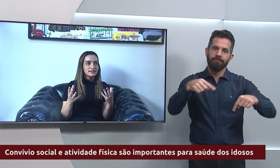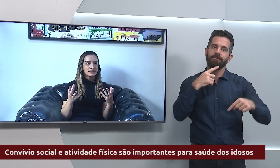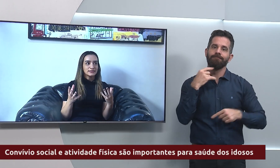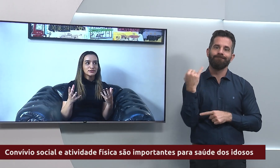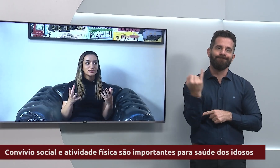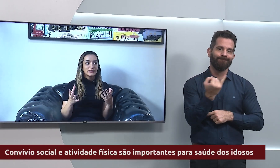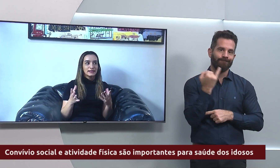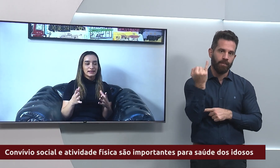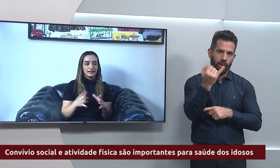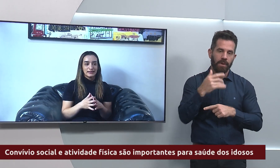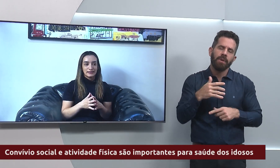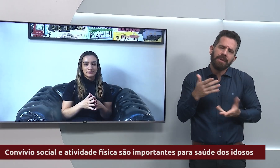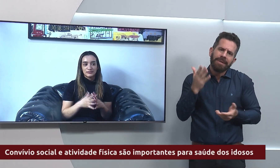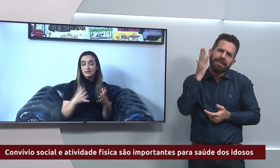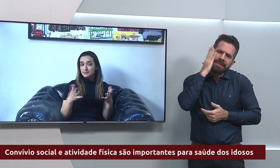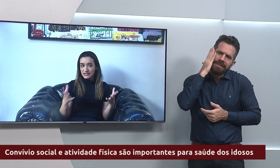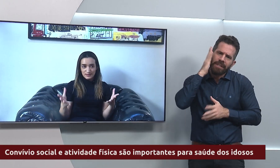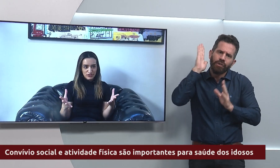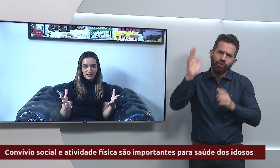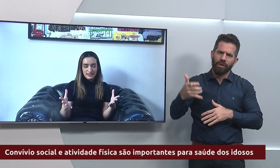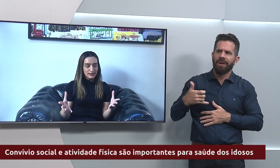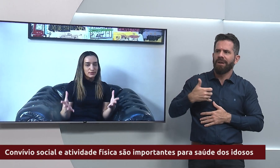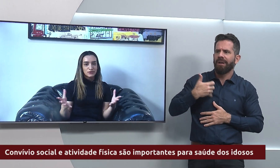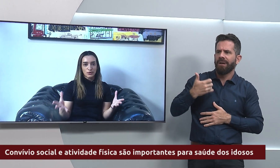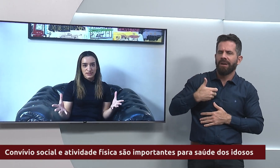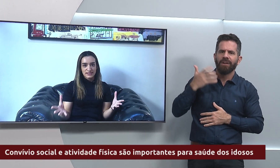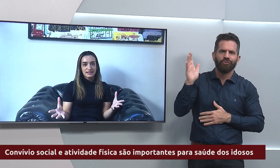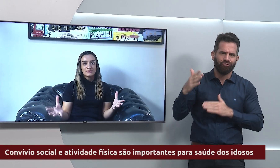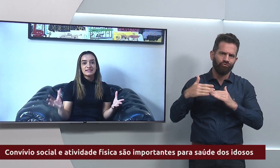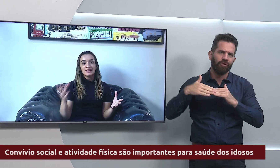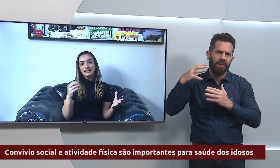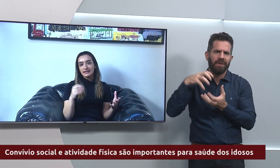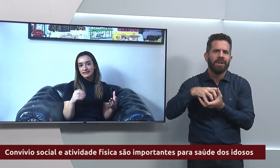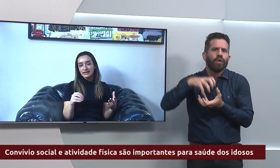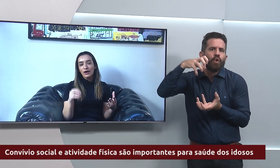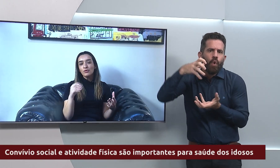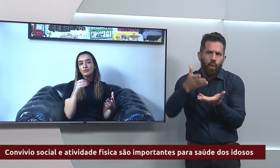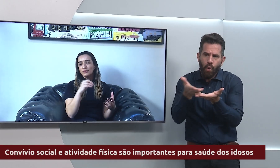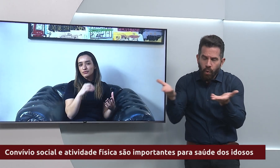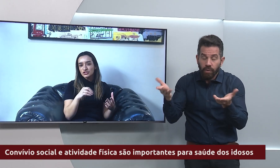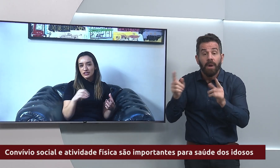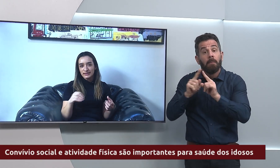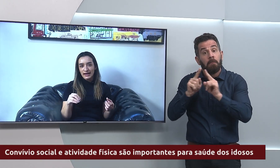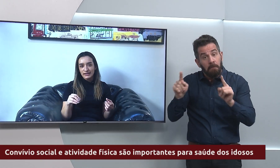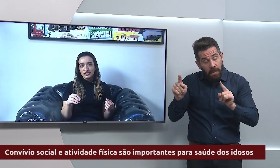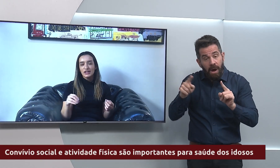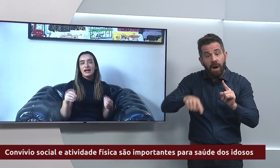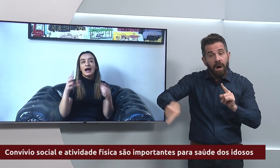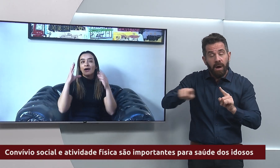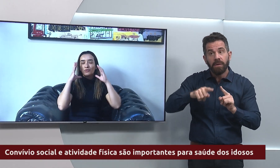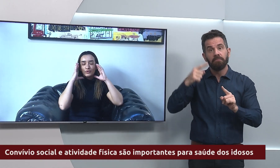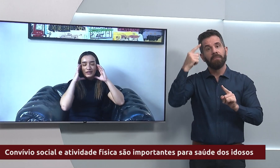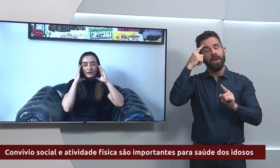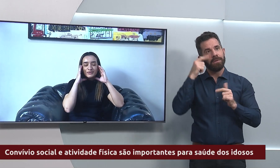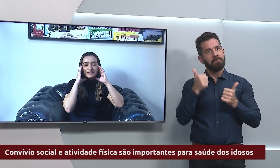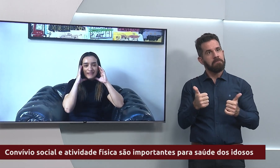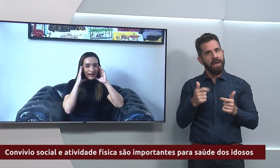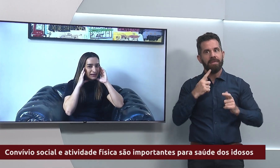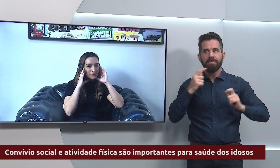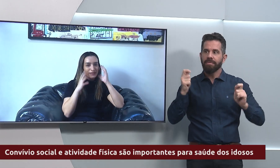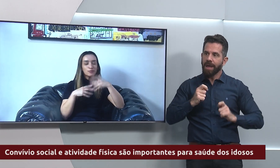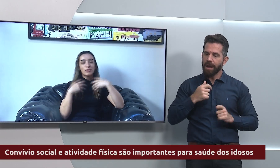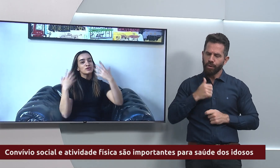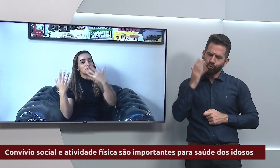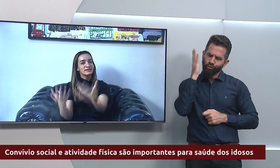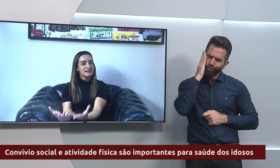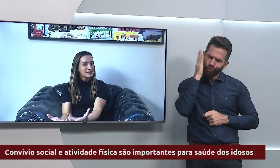já estando, mesmo já sendo idosas, né, mas terem ainda alguma utilidade, algo que eu